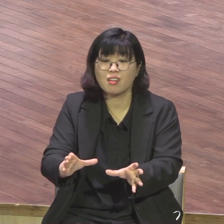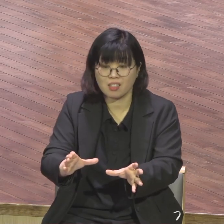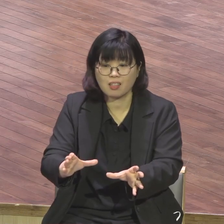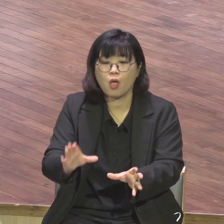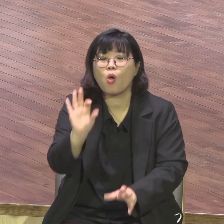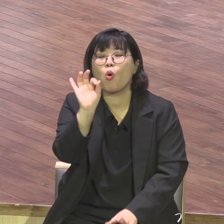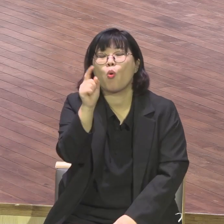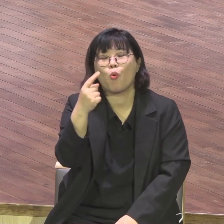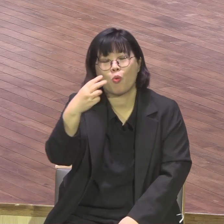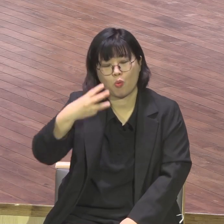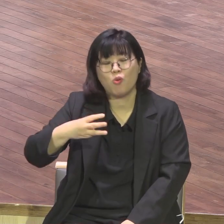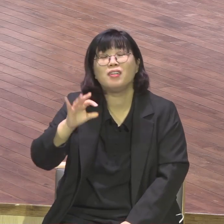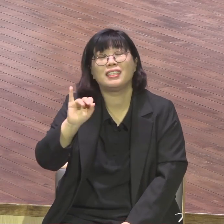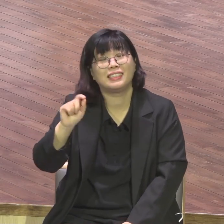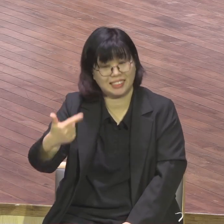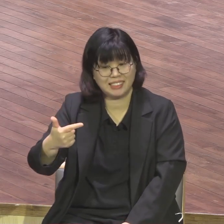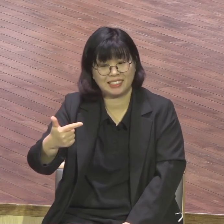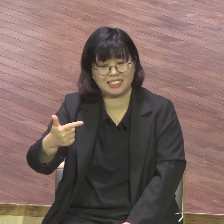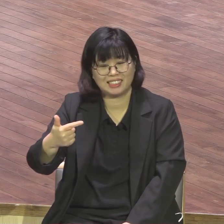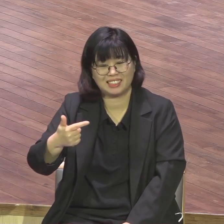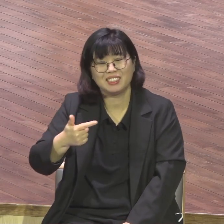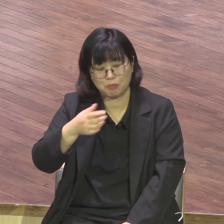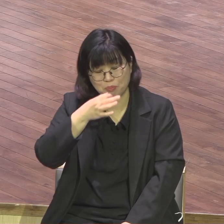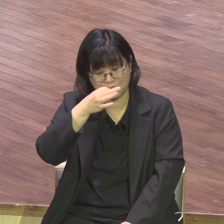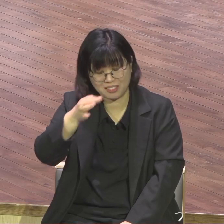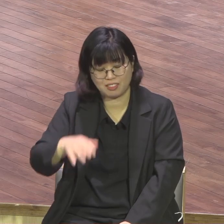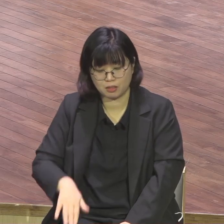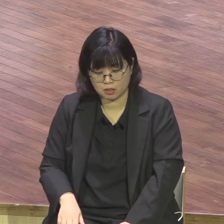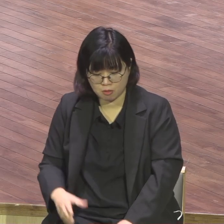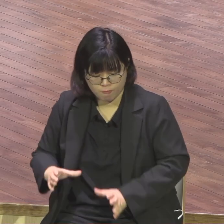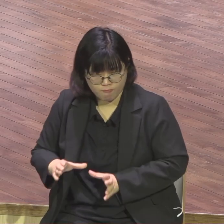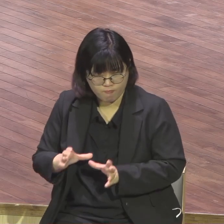진짜 우직스럽게 무모할 정도로 올인했다.